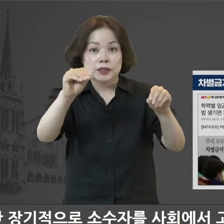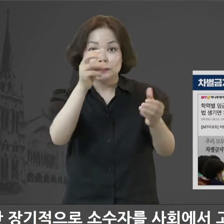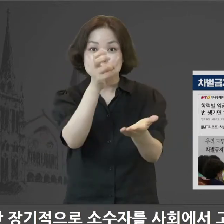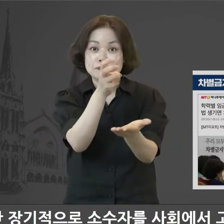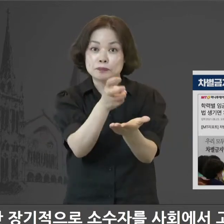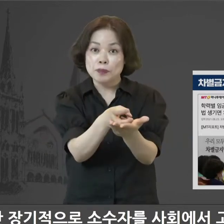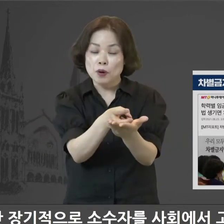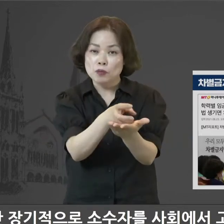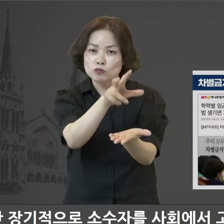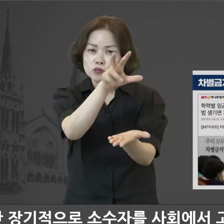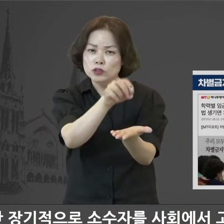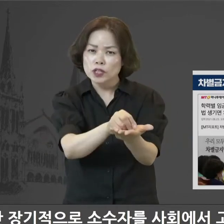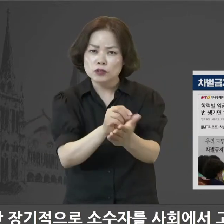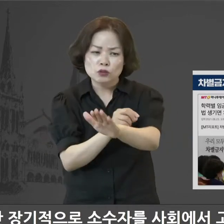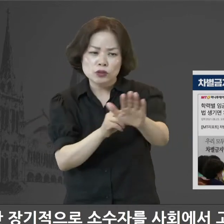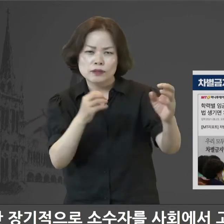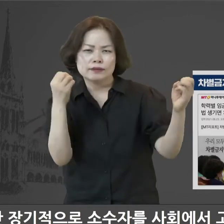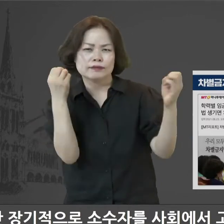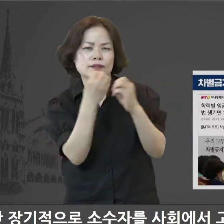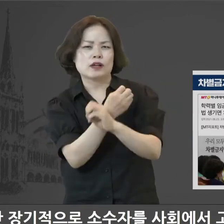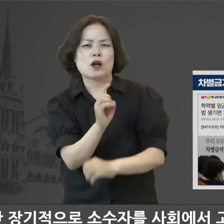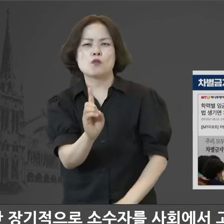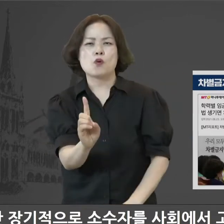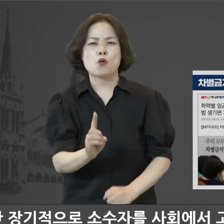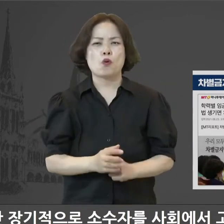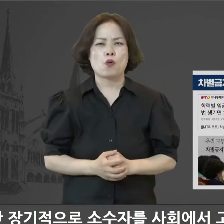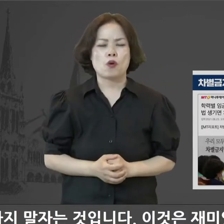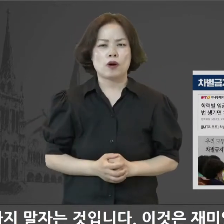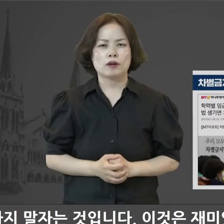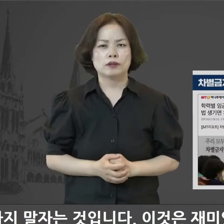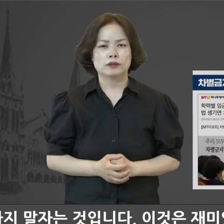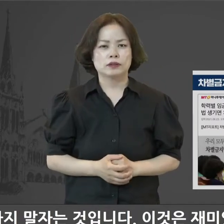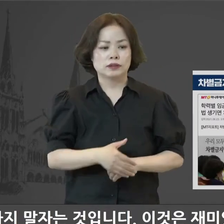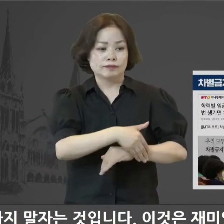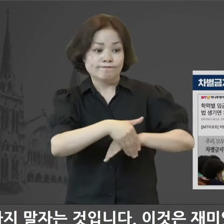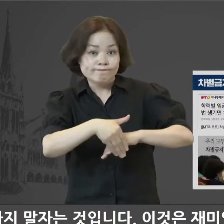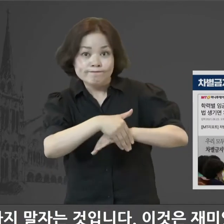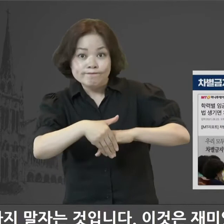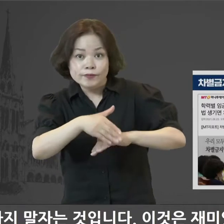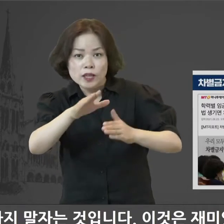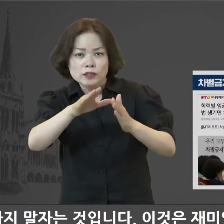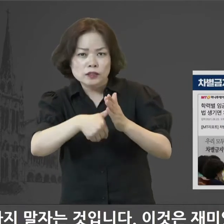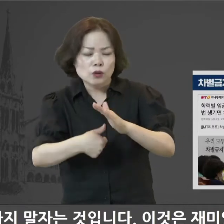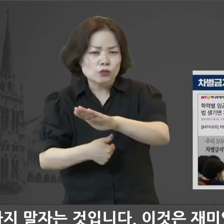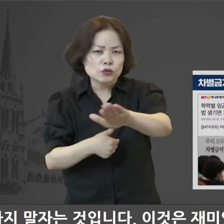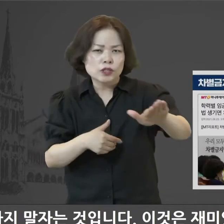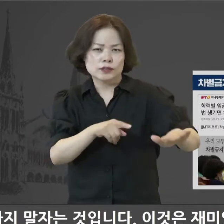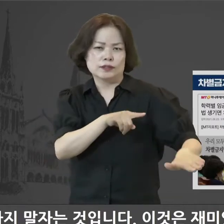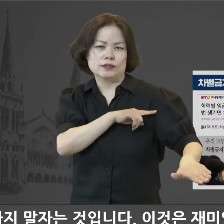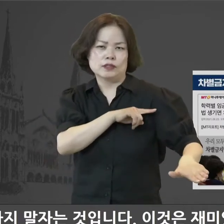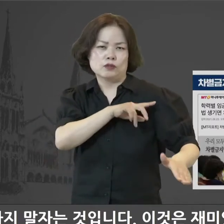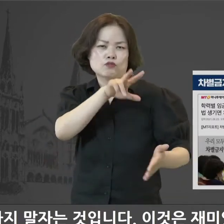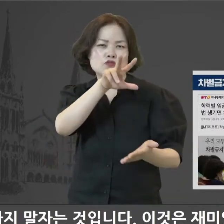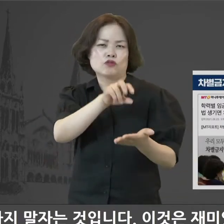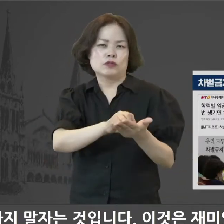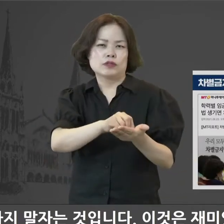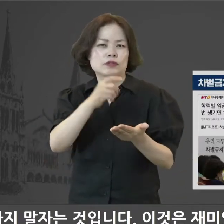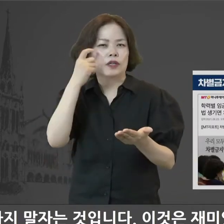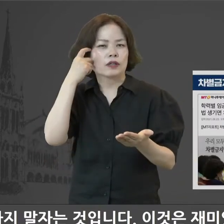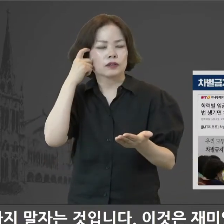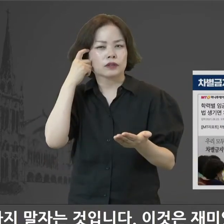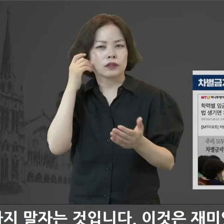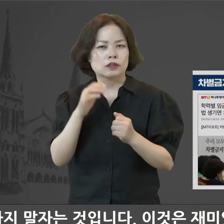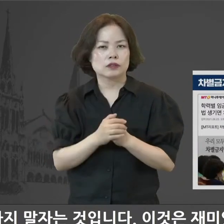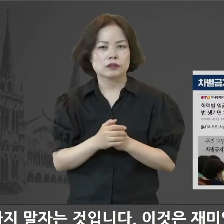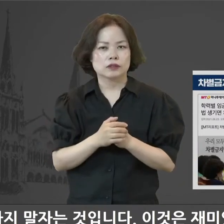차별금지법 문제에서 우리가 착각하는 것 중에 하나가 전략적으로 접근할 때, 제가 그래서 제일 문제 삼았던 거, 뭐